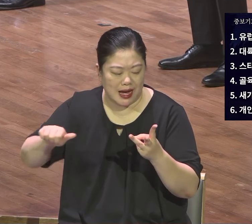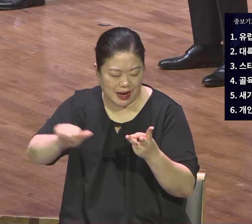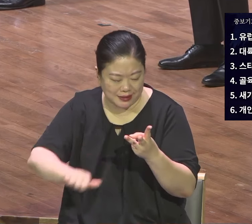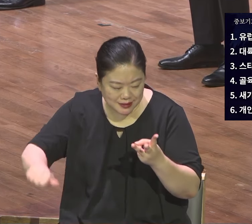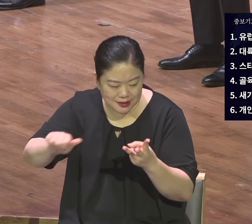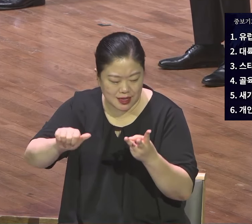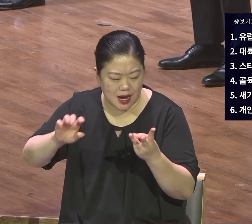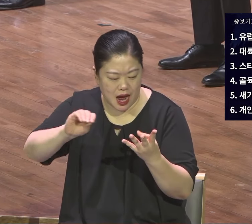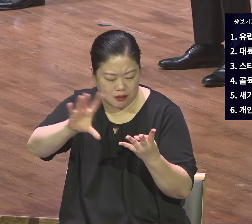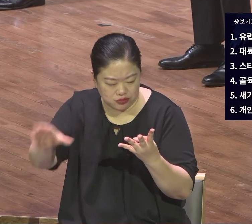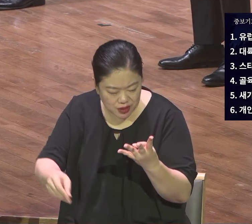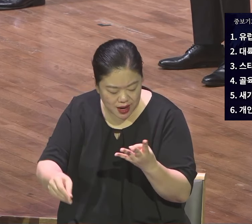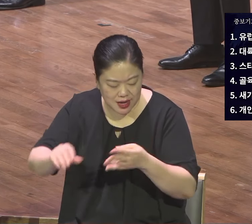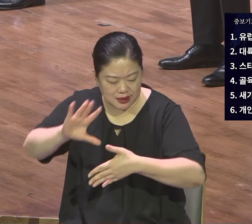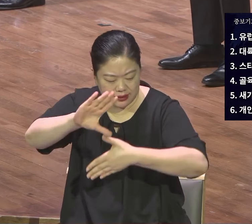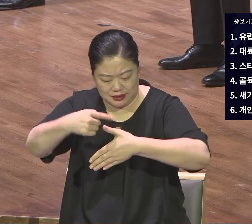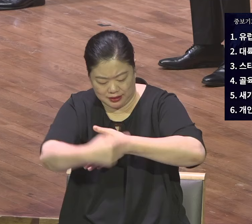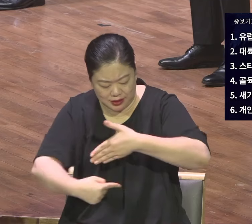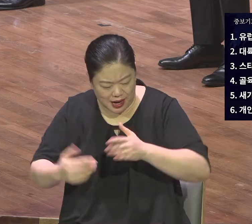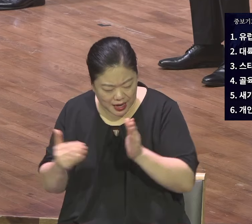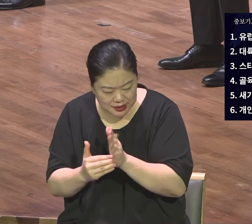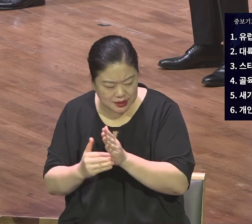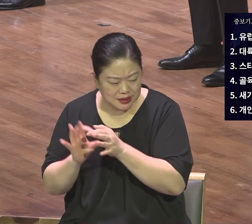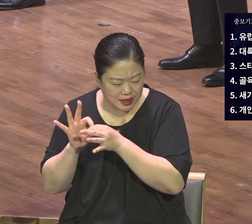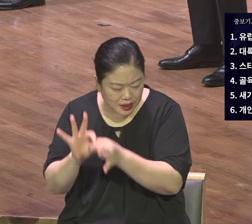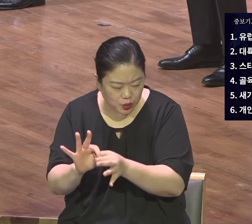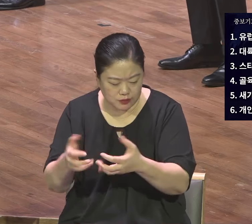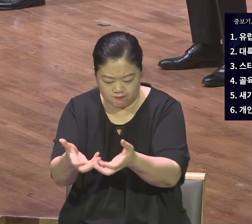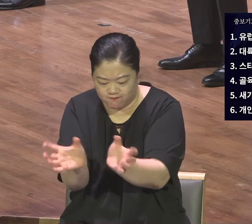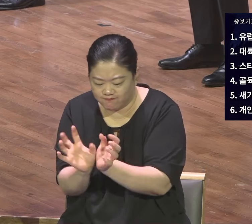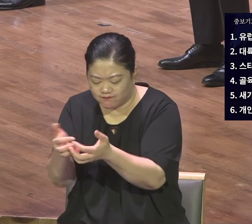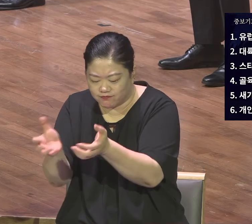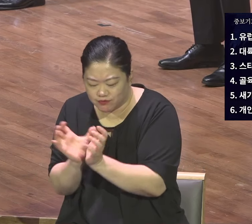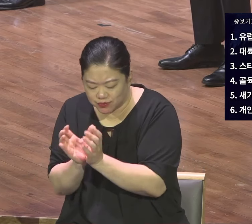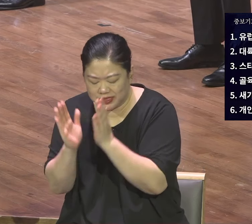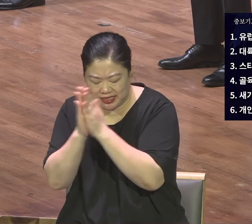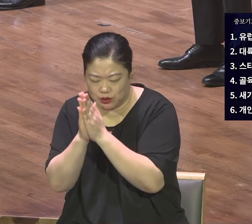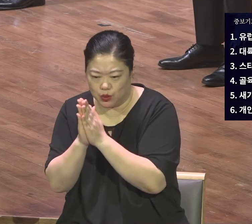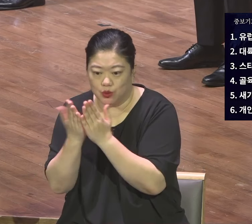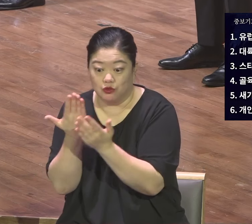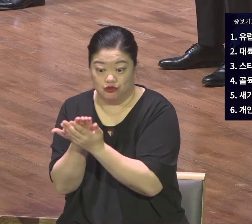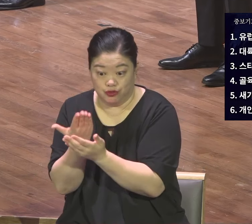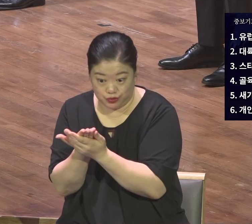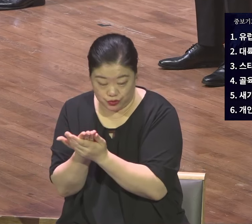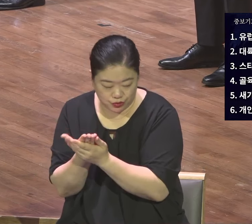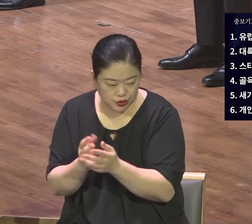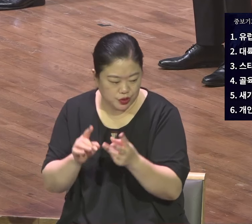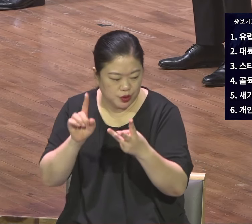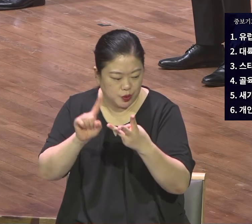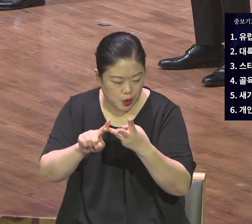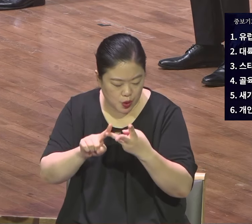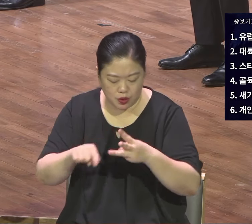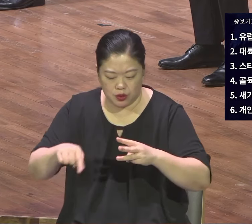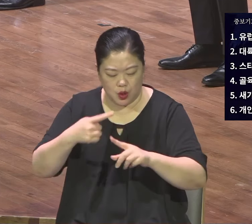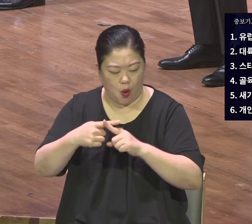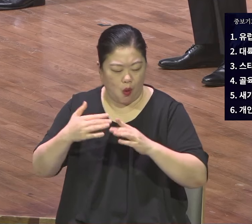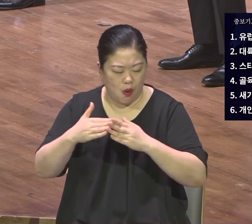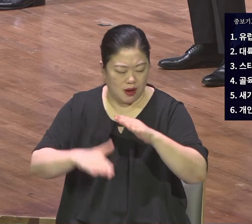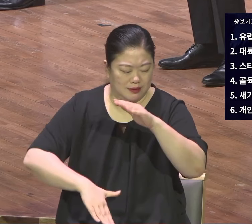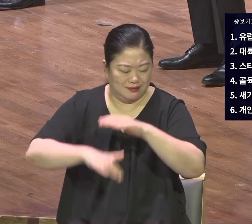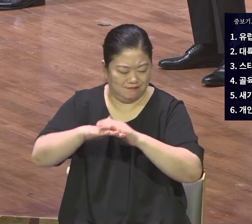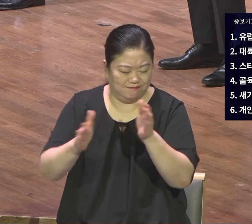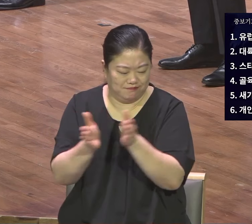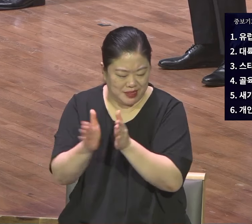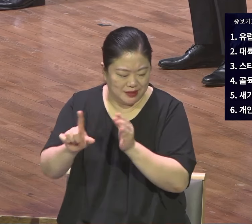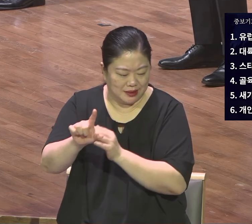스타트만 2025와 고륙전도와 질병치를 위해서 새가족 예배와 및 교회와 개인과 가정을 위해 즐겨 순종하는